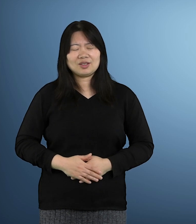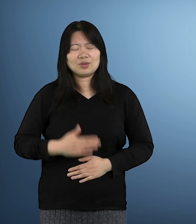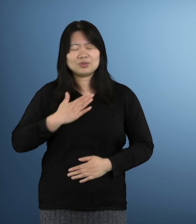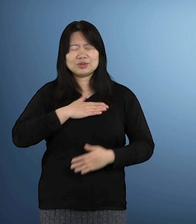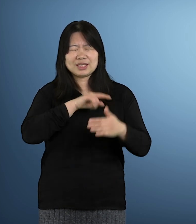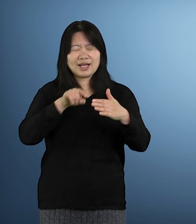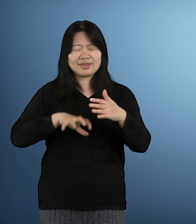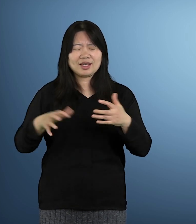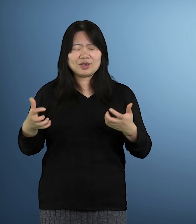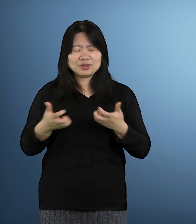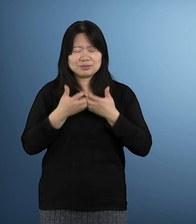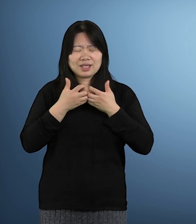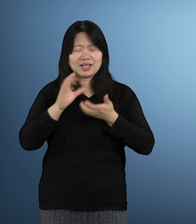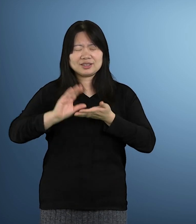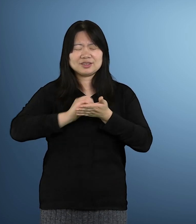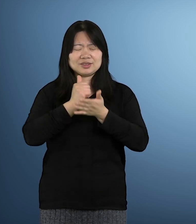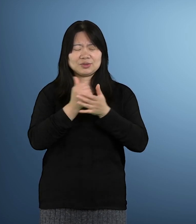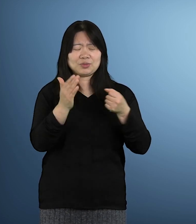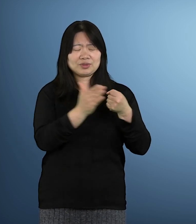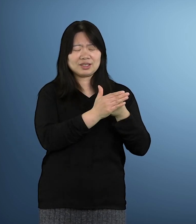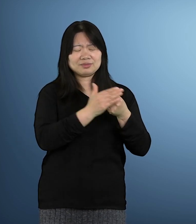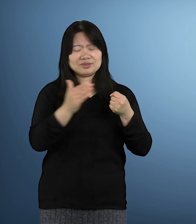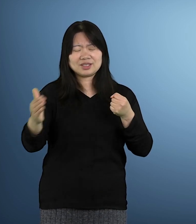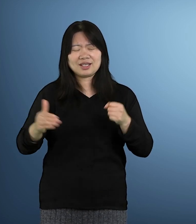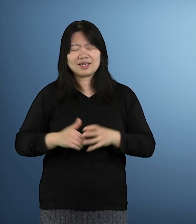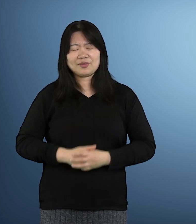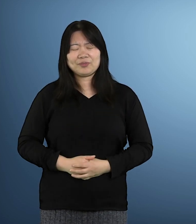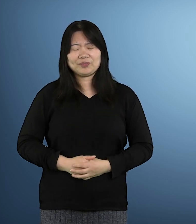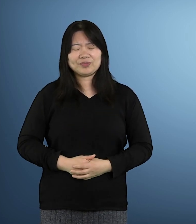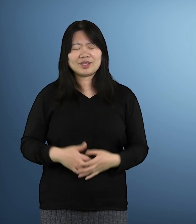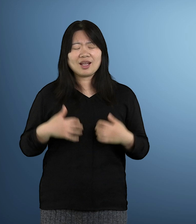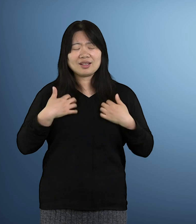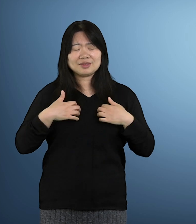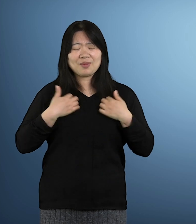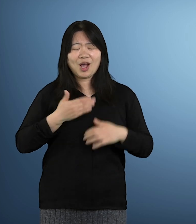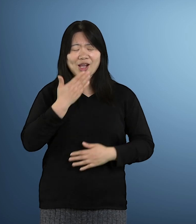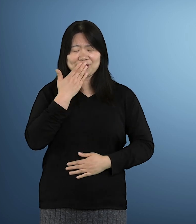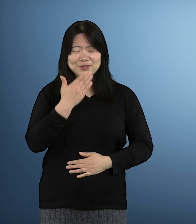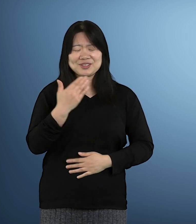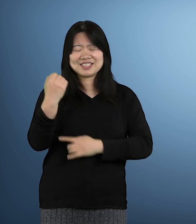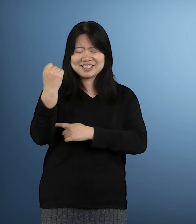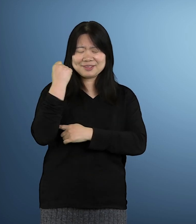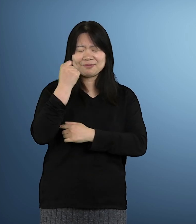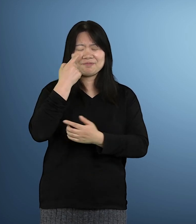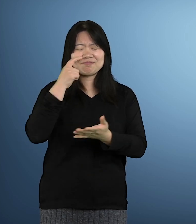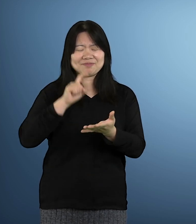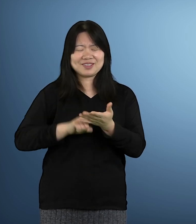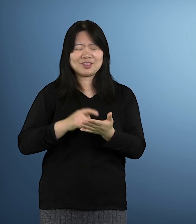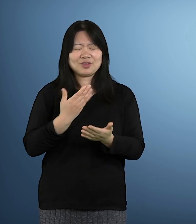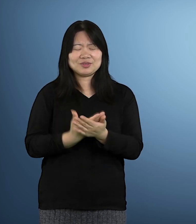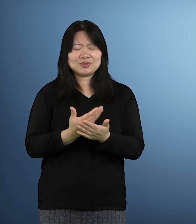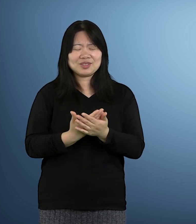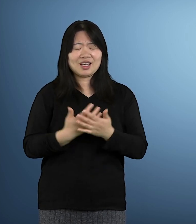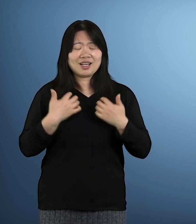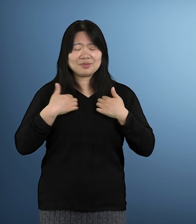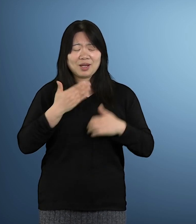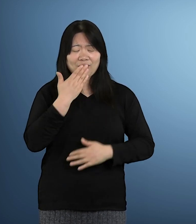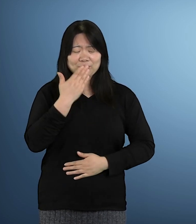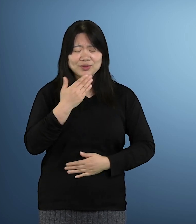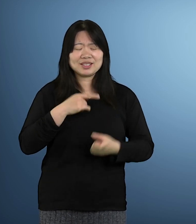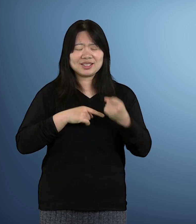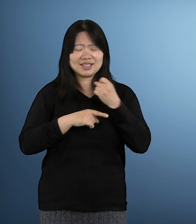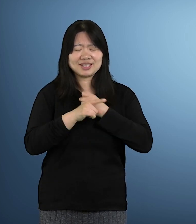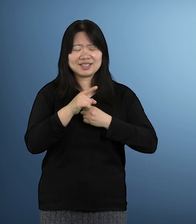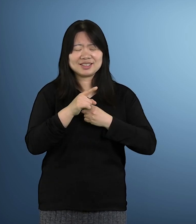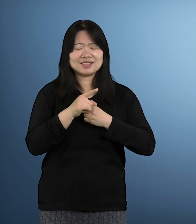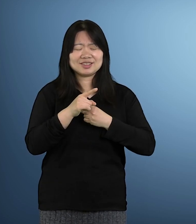우리 안에 충만해 계신 그리스도 때문에 기뻐할 수 있는 근거를 발견하게 하시고 기뻐할 수 있는